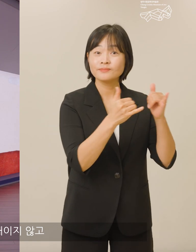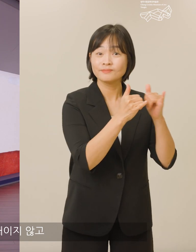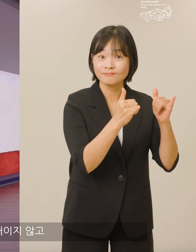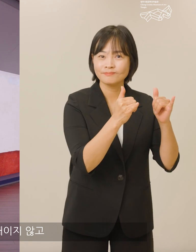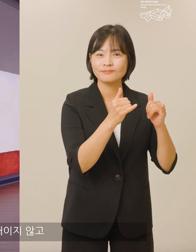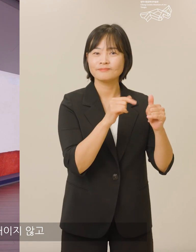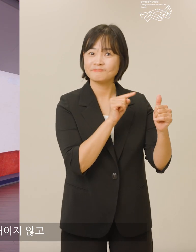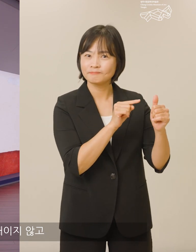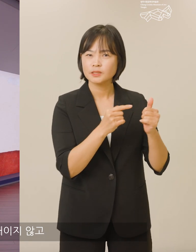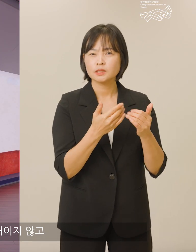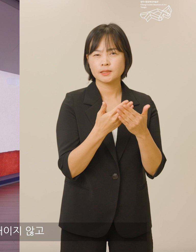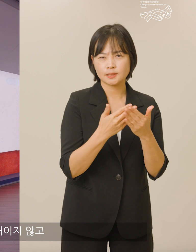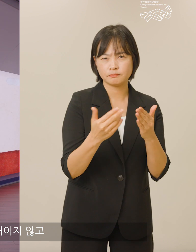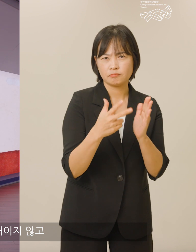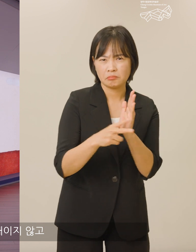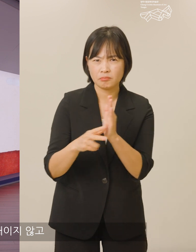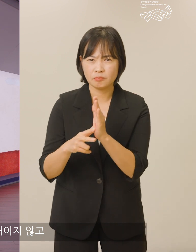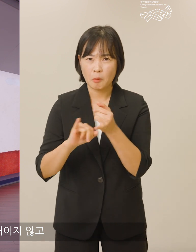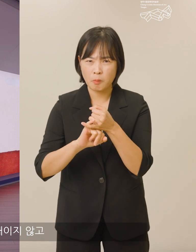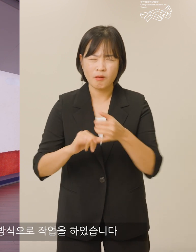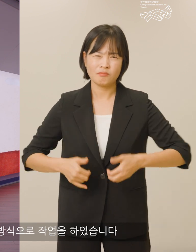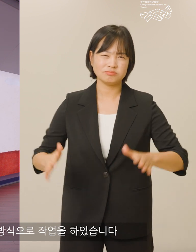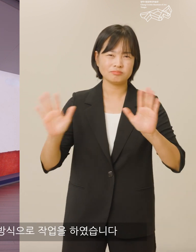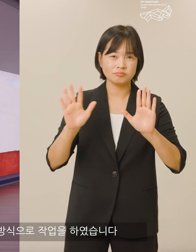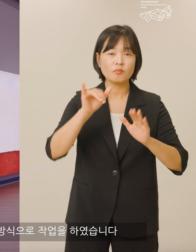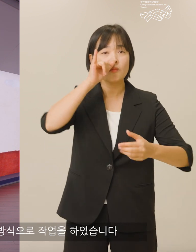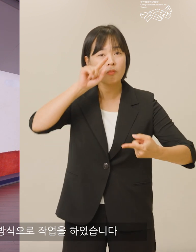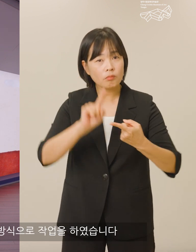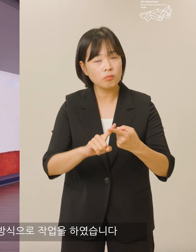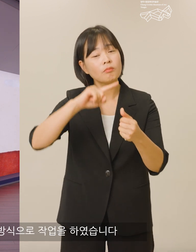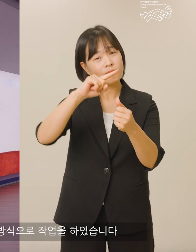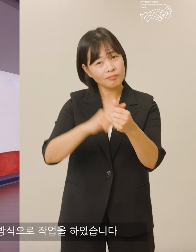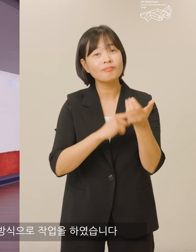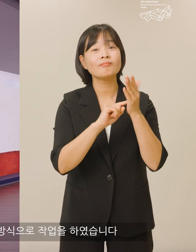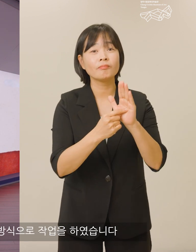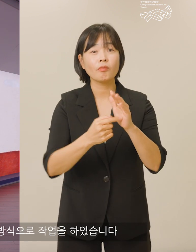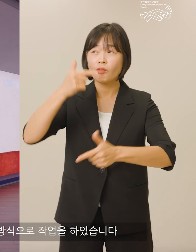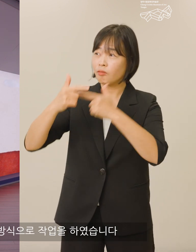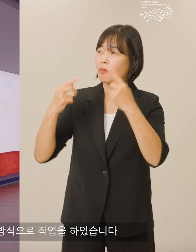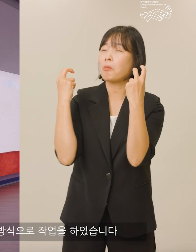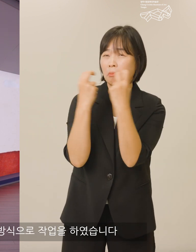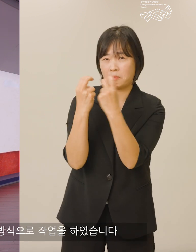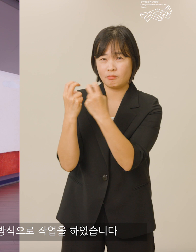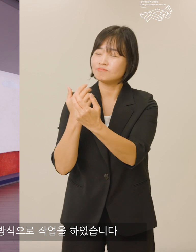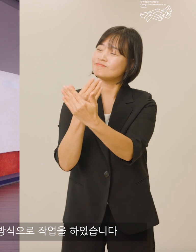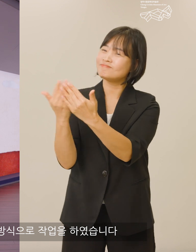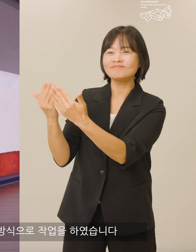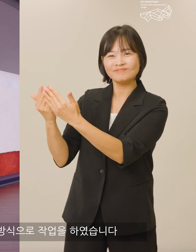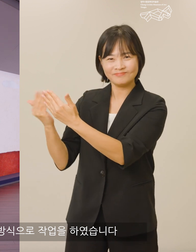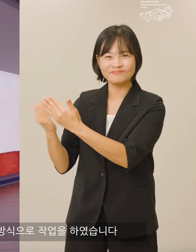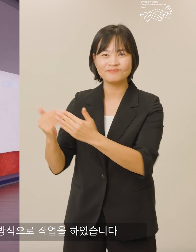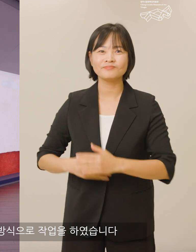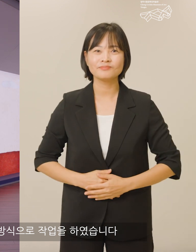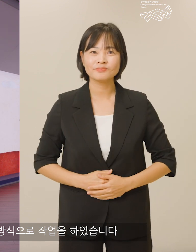화가 장욱지는 그림의 재료에 얽매이지 않고 손이 가는 대로 자연스럽게 표현할 수 있는 다양한 방식으로